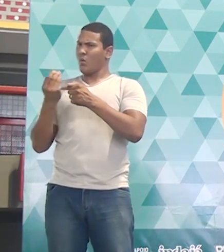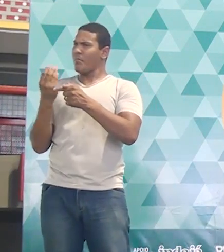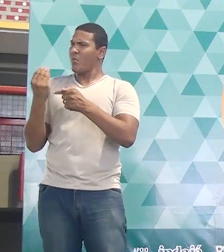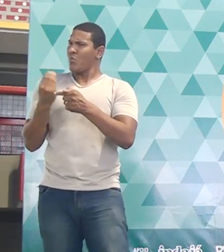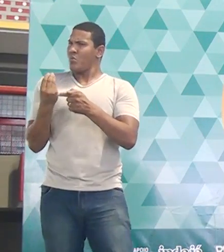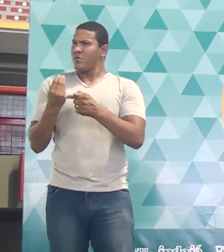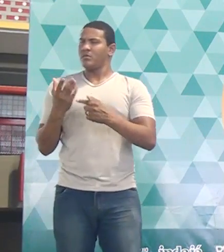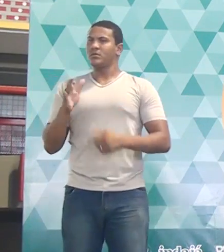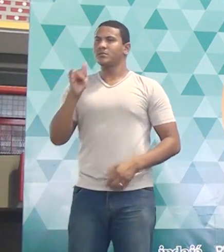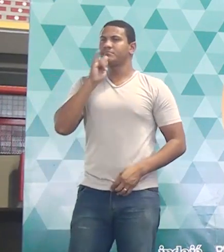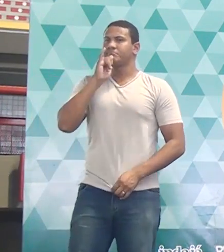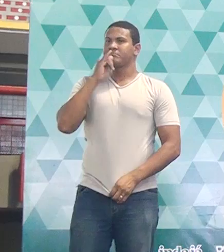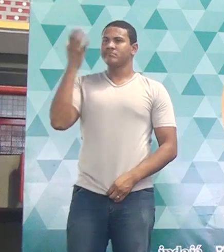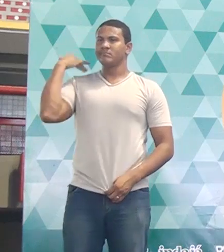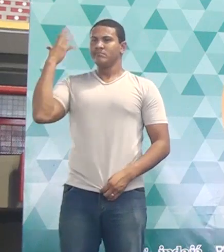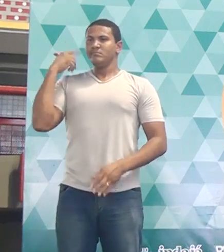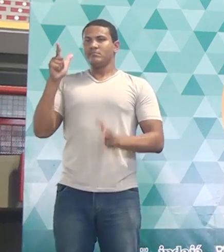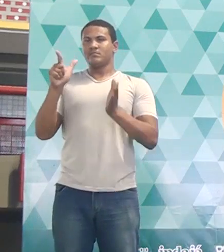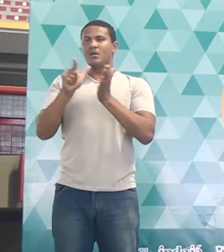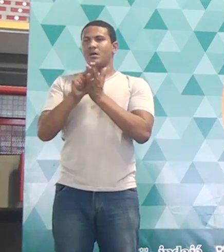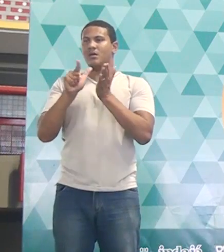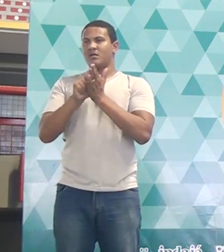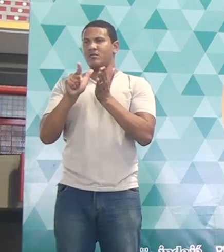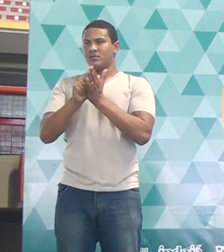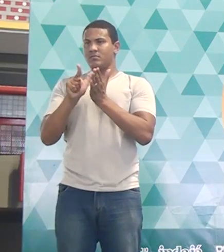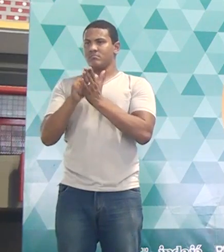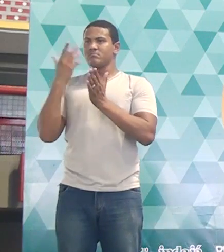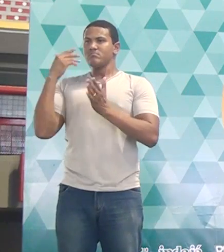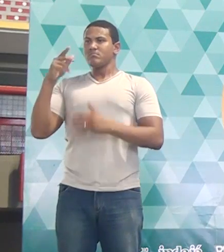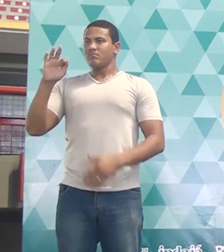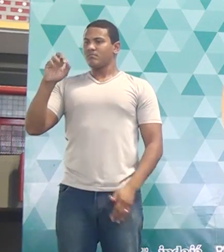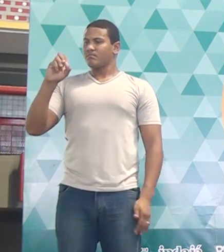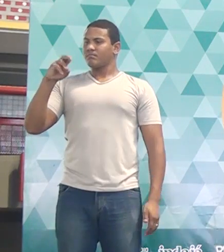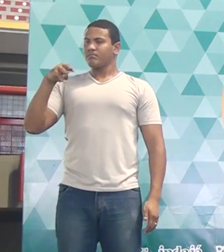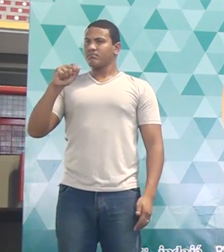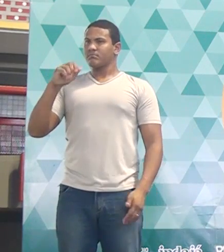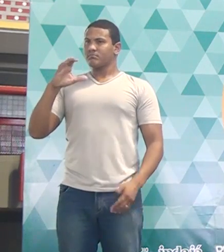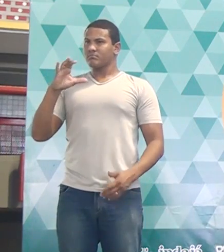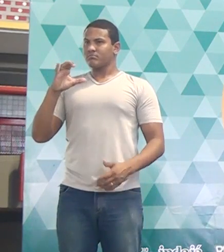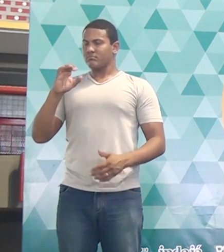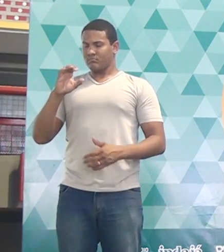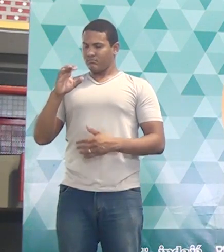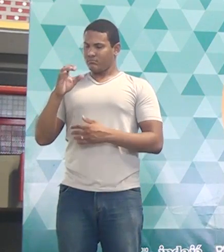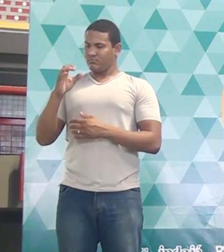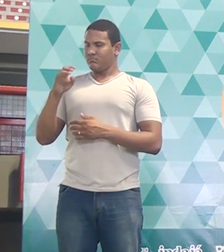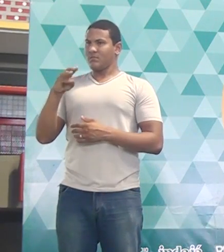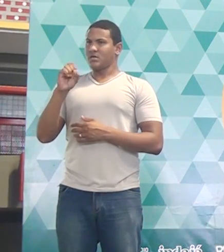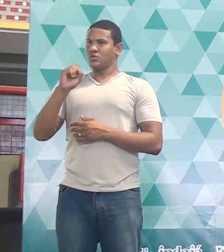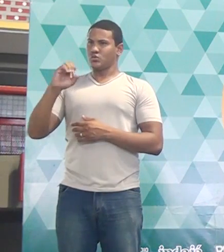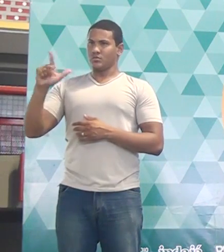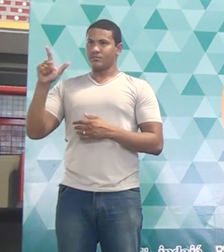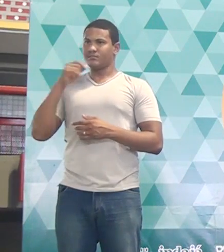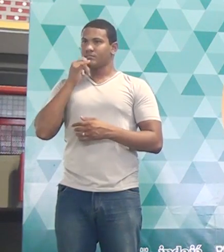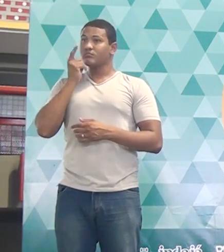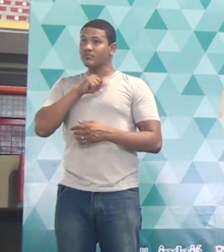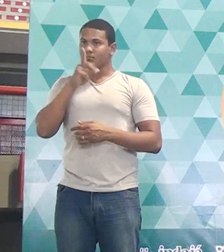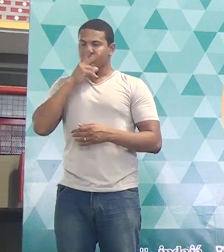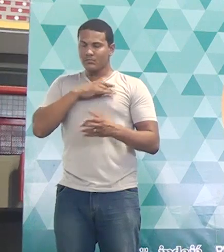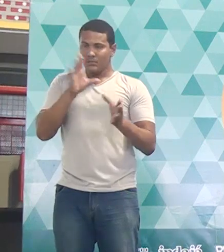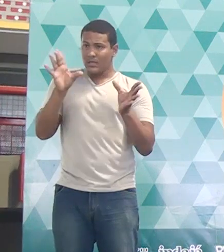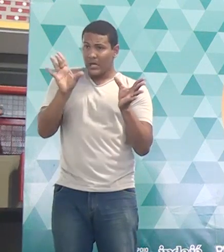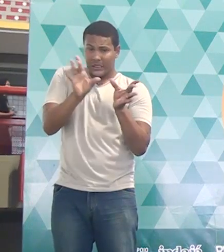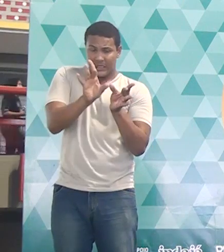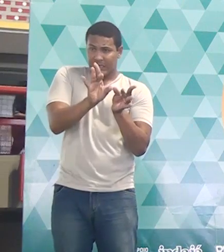Antigamente havia um papel chamado papel tornassol, que eu colocava em contato com a solução e ele mudava de cor.